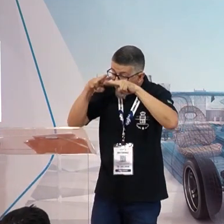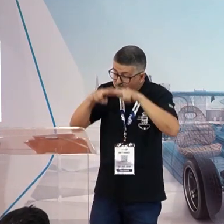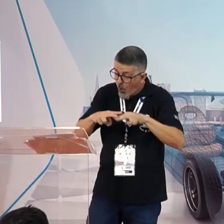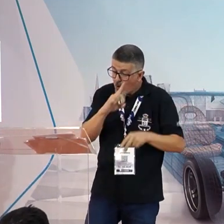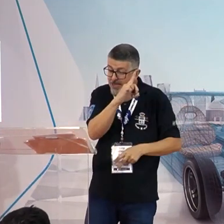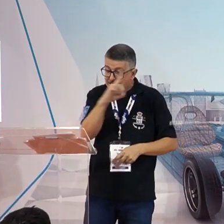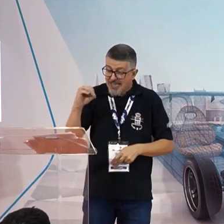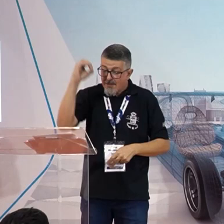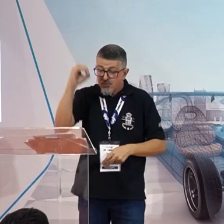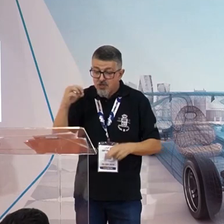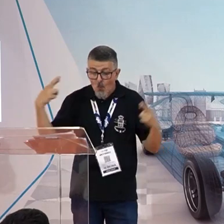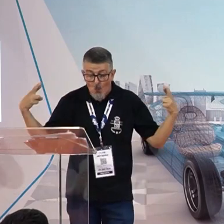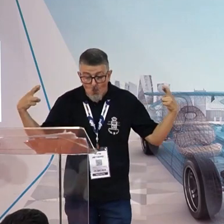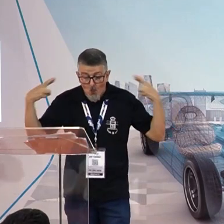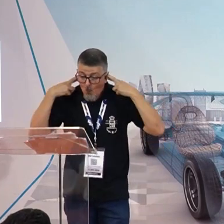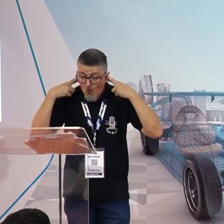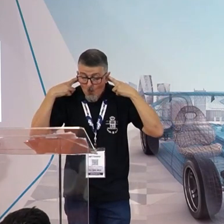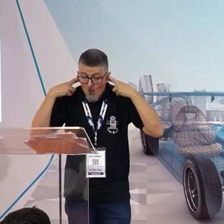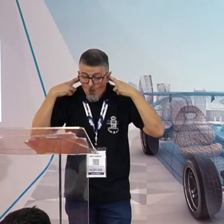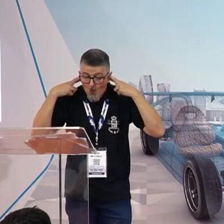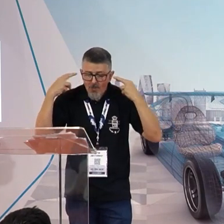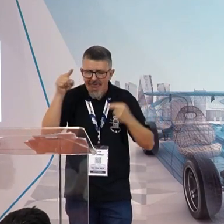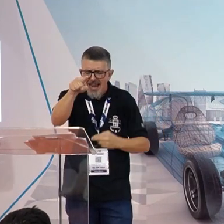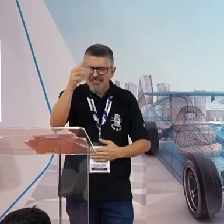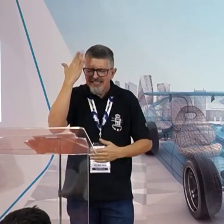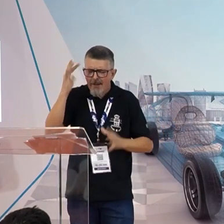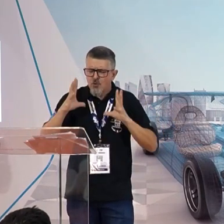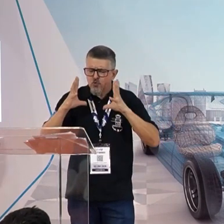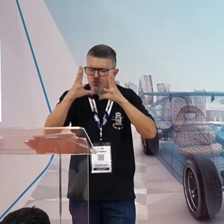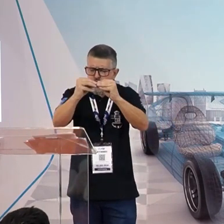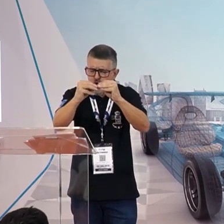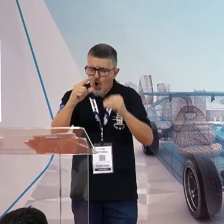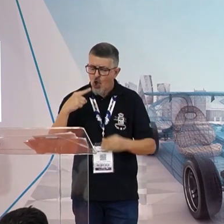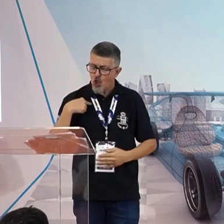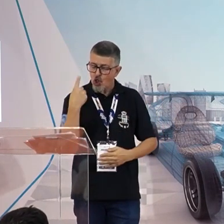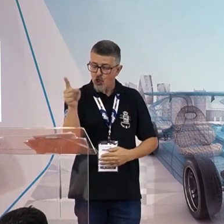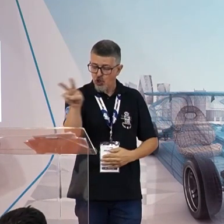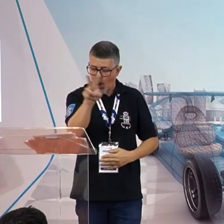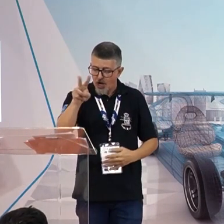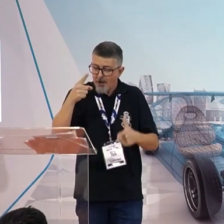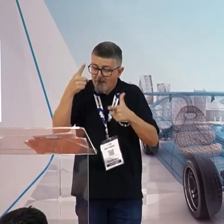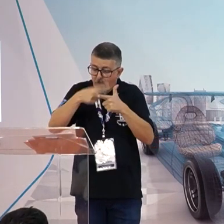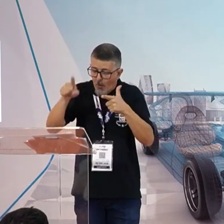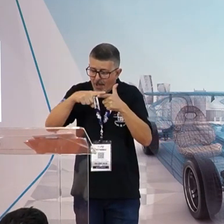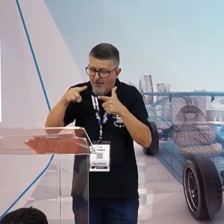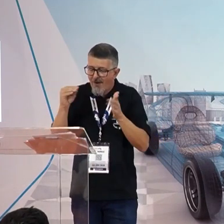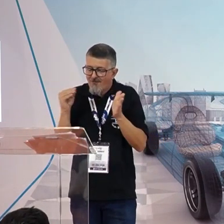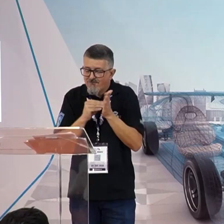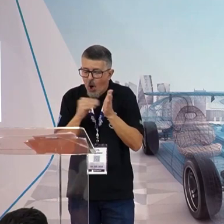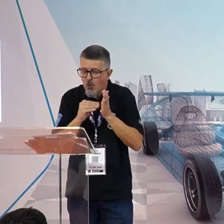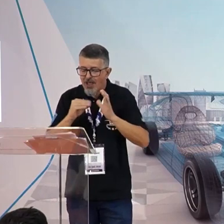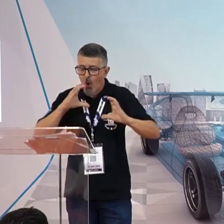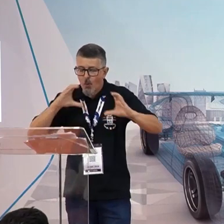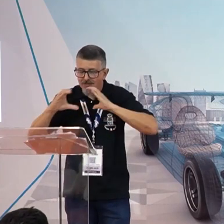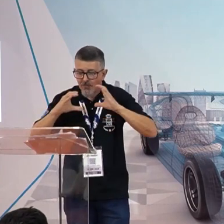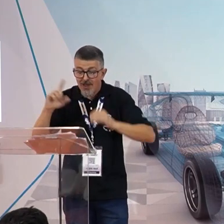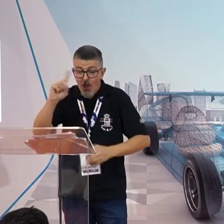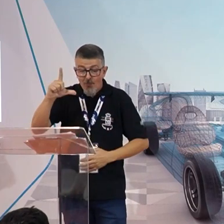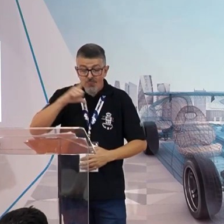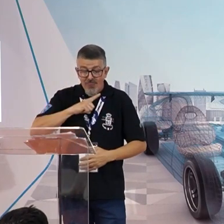a falta de comunicação ele ficou 100% surda e ele sabe o que a gente sente esse problema essa falta de